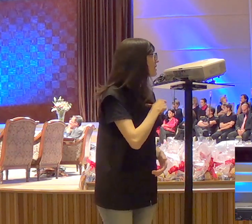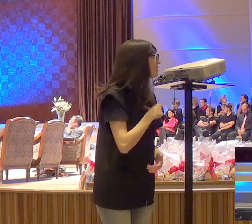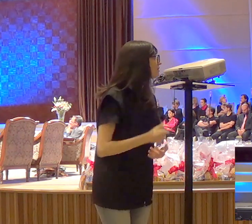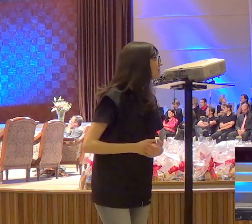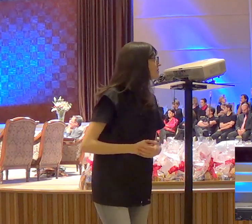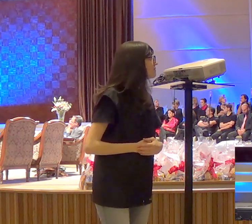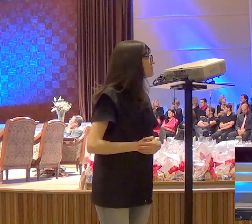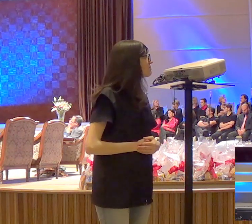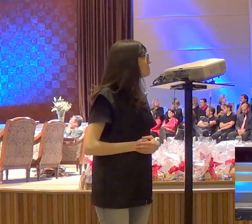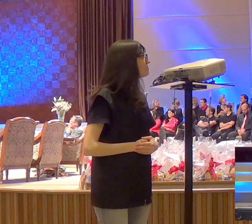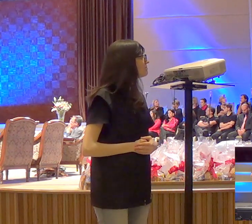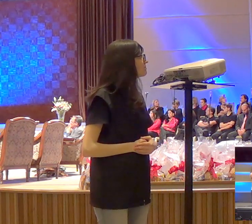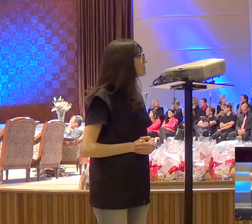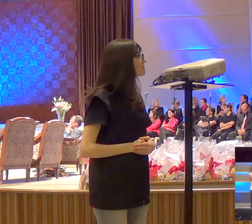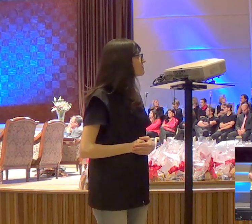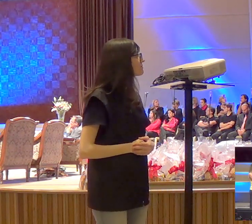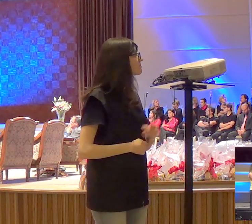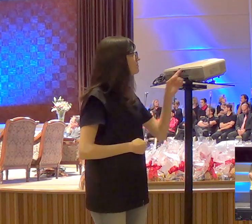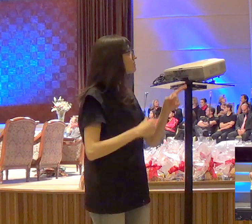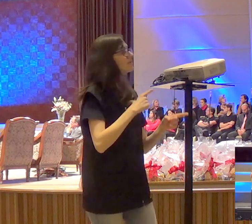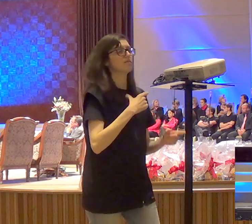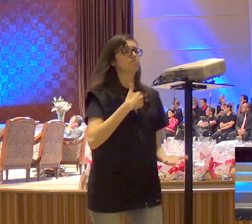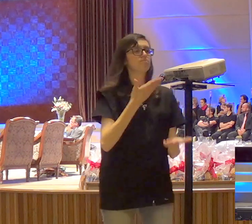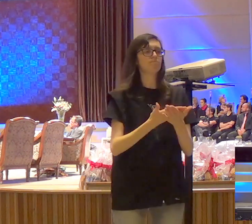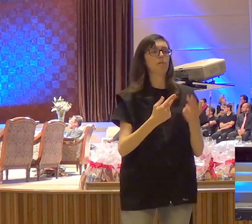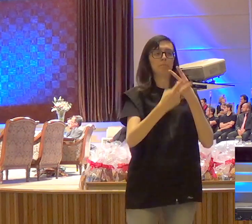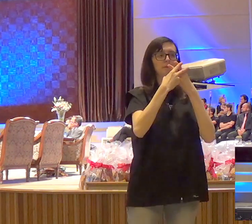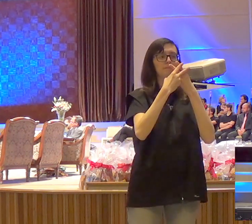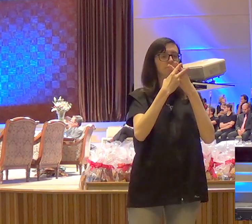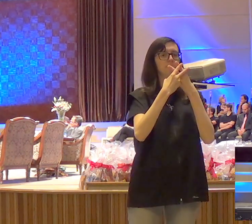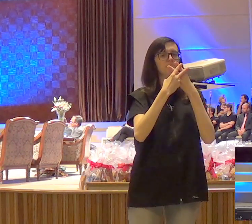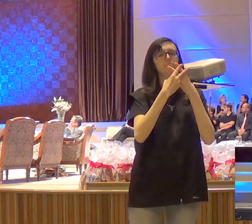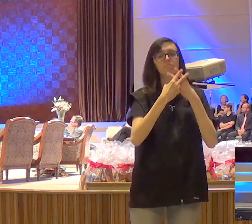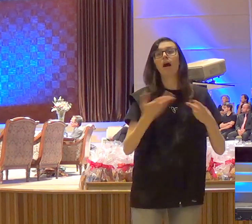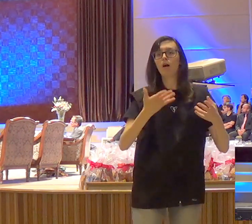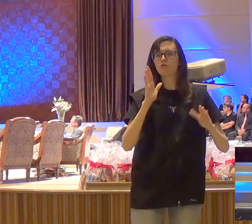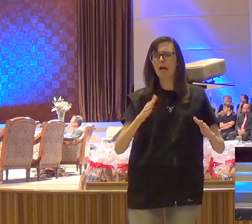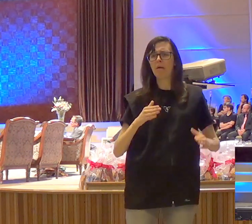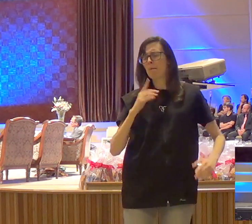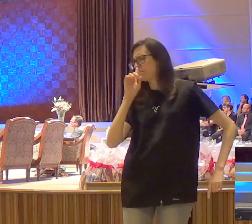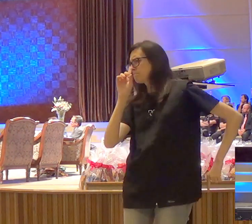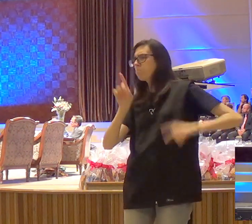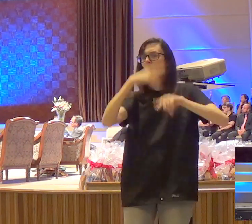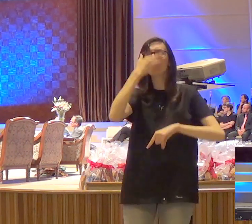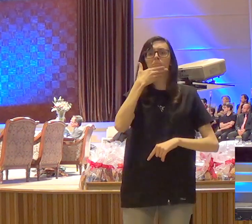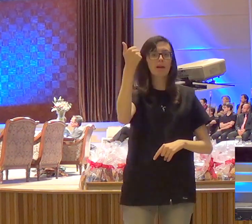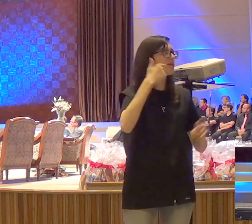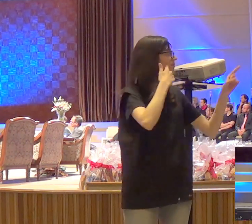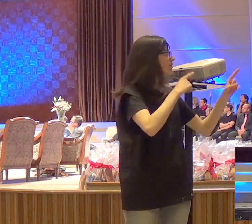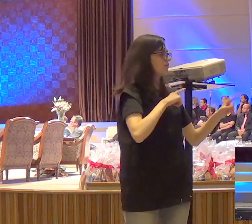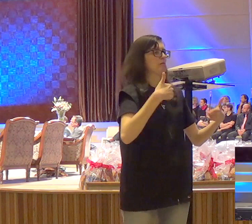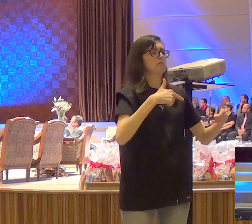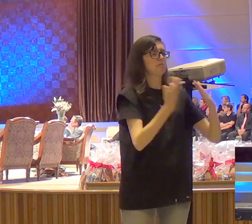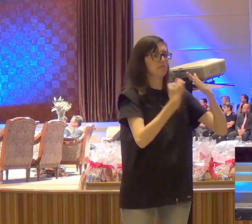now successful entrepreneurs. Agora, esses são dois estudantes que agora são grandes empresários. And I'll share one more next slide.